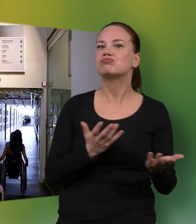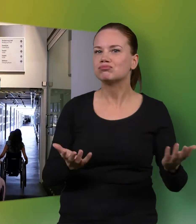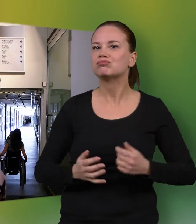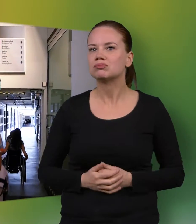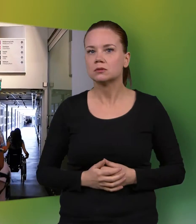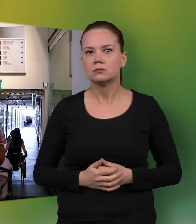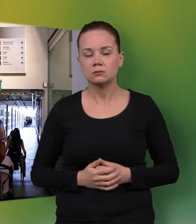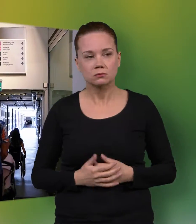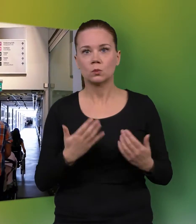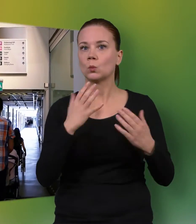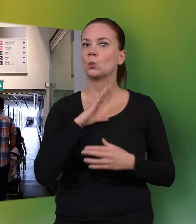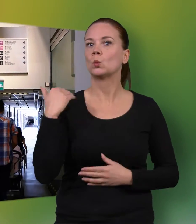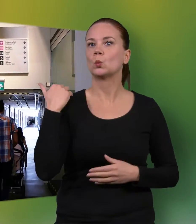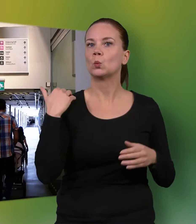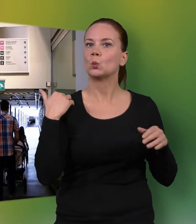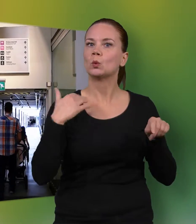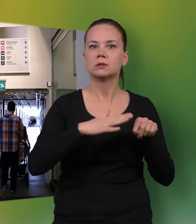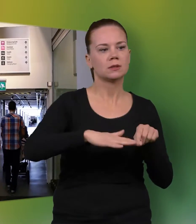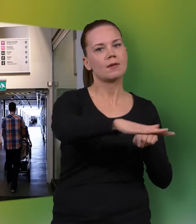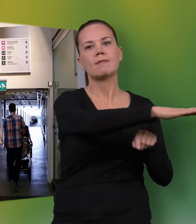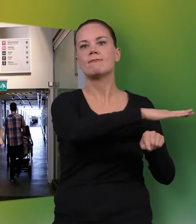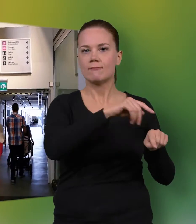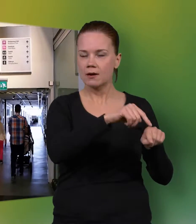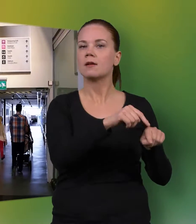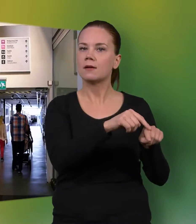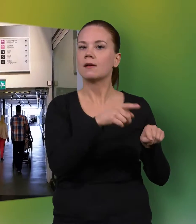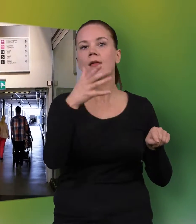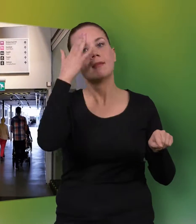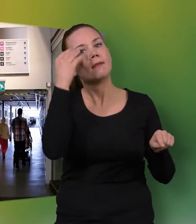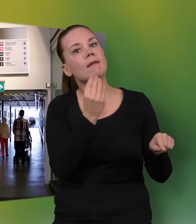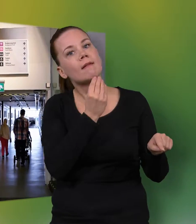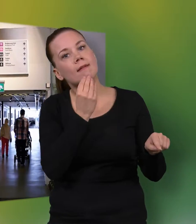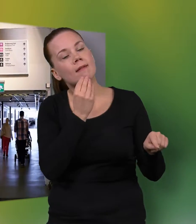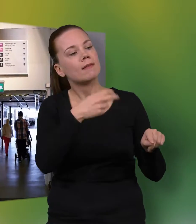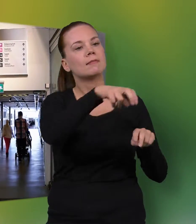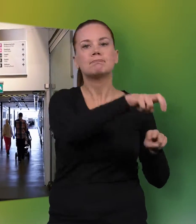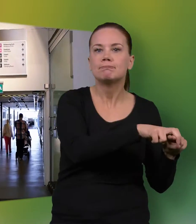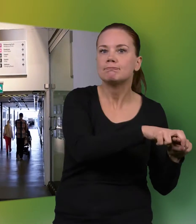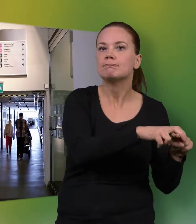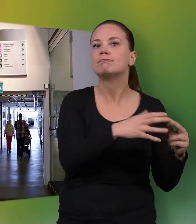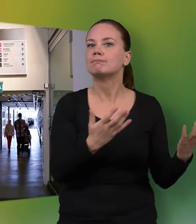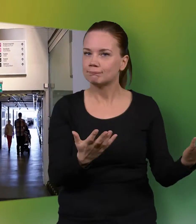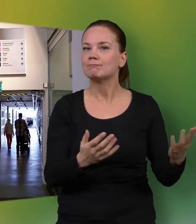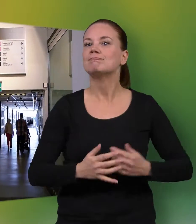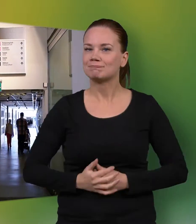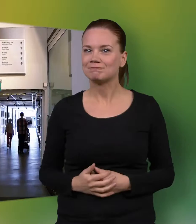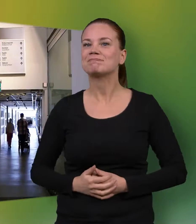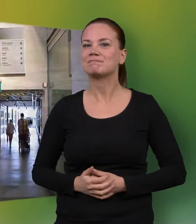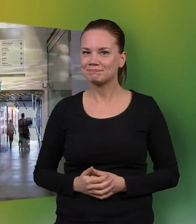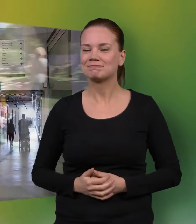en gång som ligger till vänster från informationsdisken som du kom till först vid ditt besök på museet. Restaurangen har en